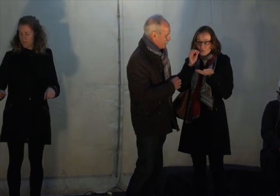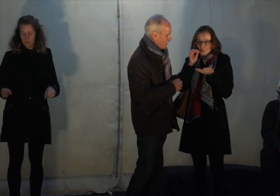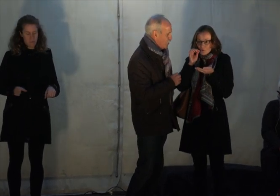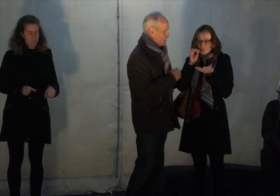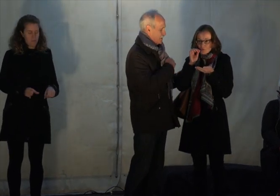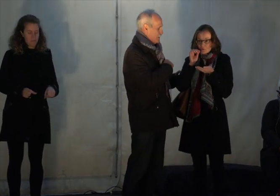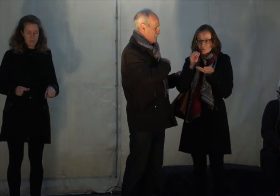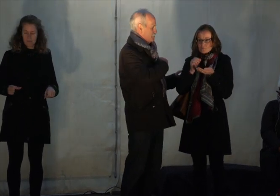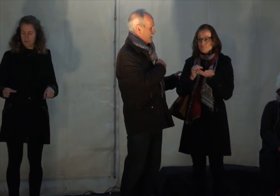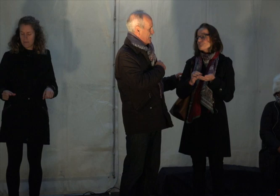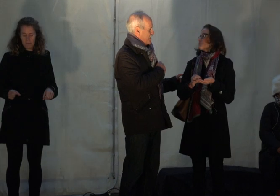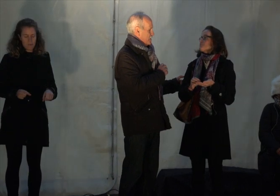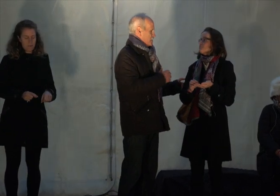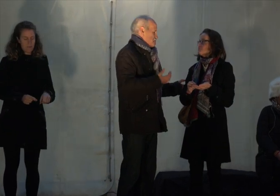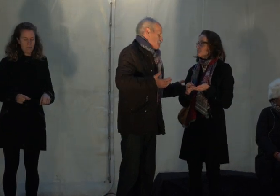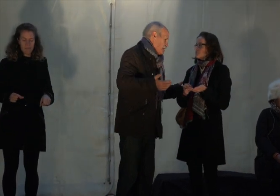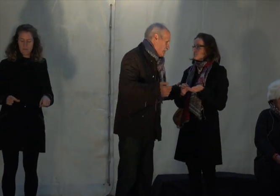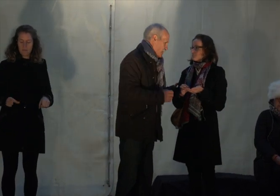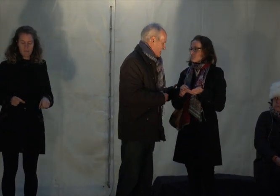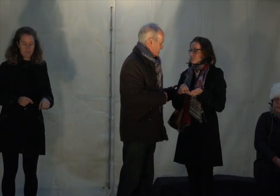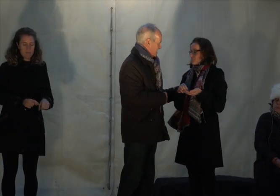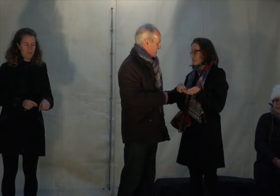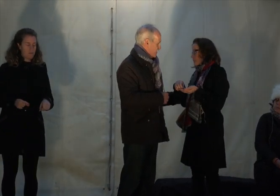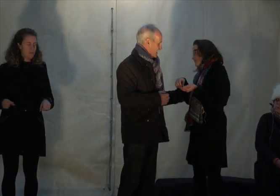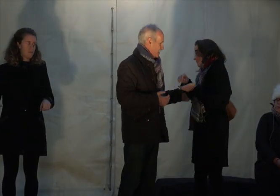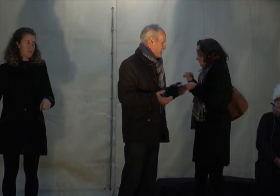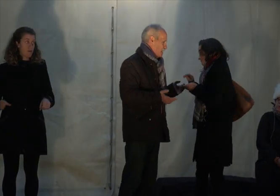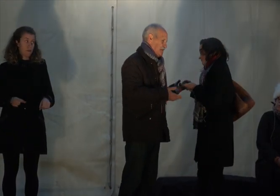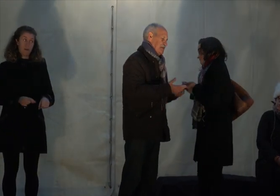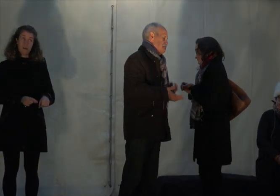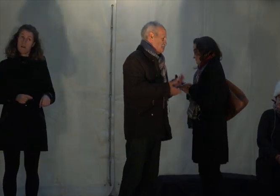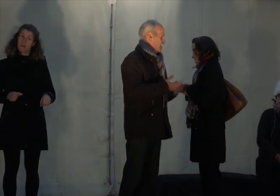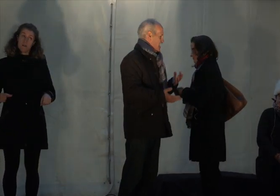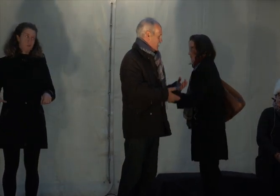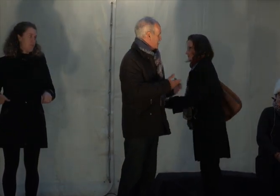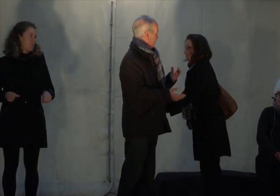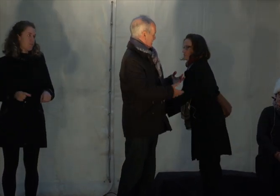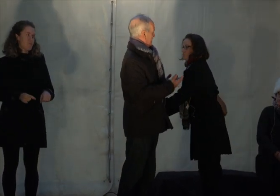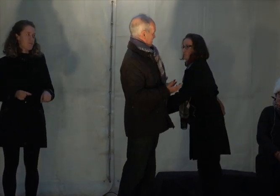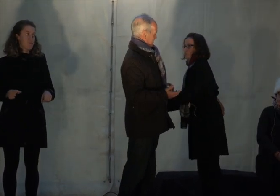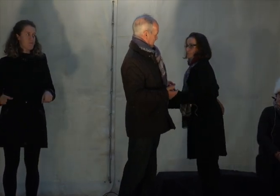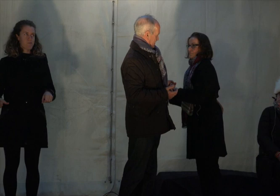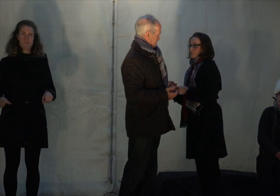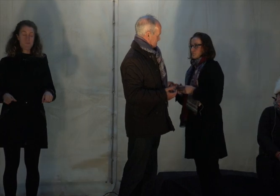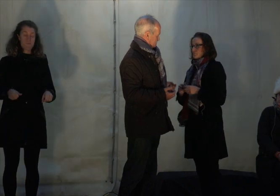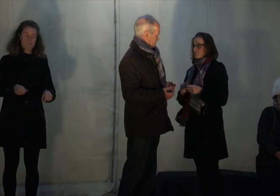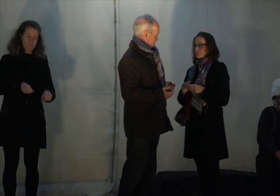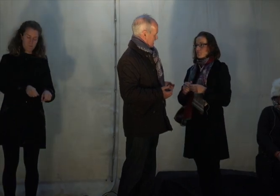Estás haciendo muy buen trabajo. Pero a veces hay complicaciones y No todas